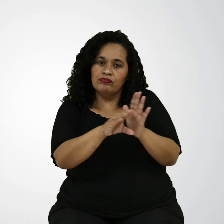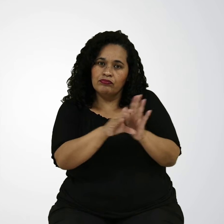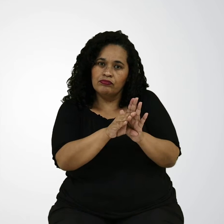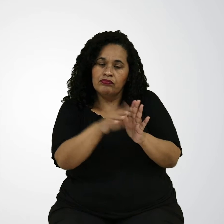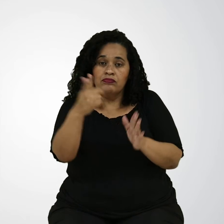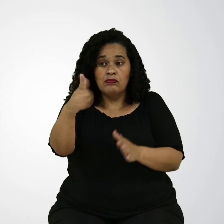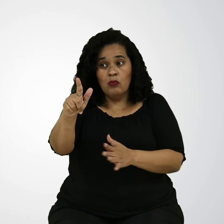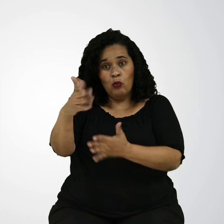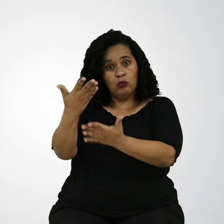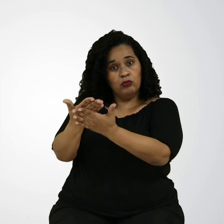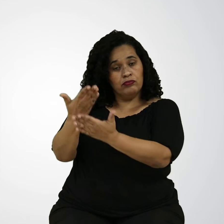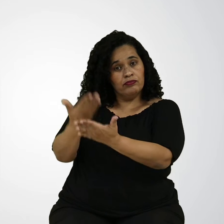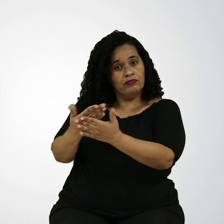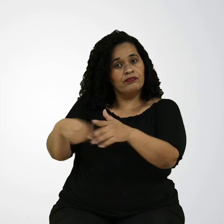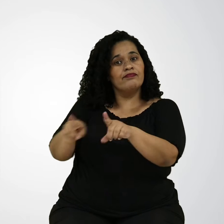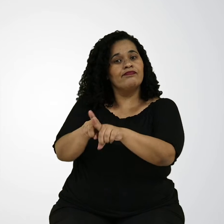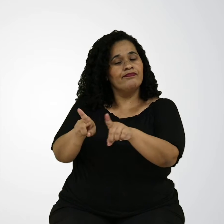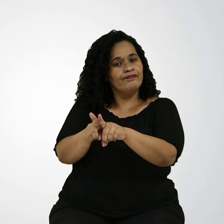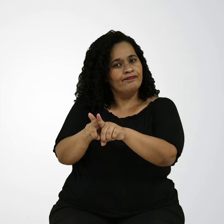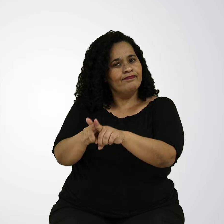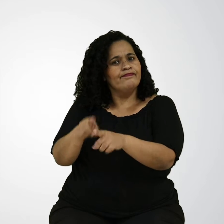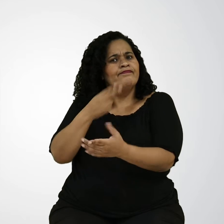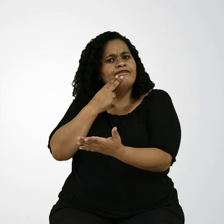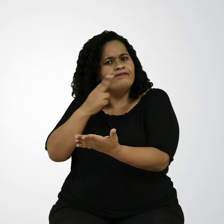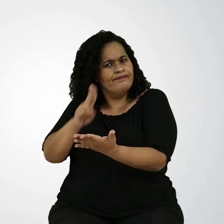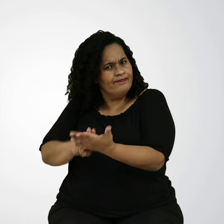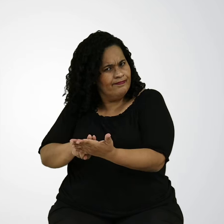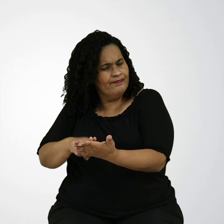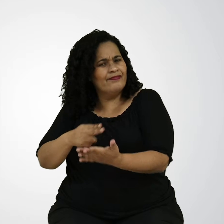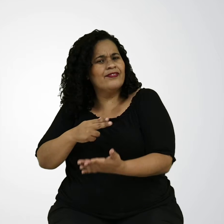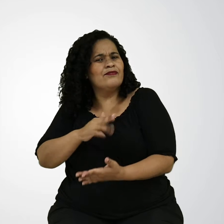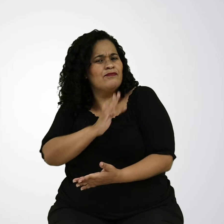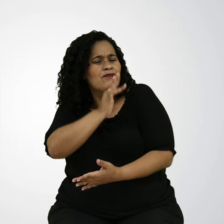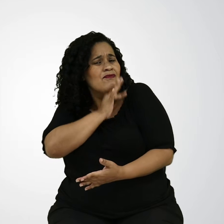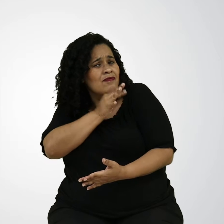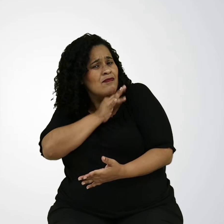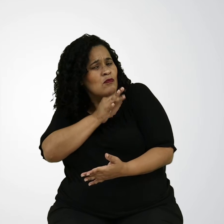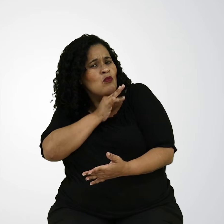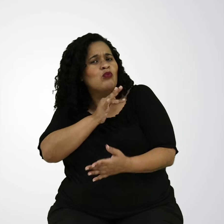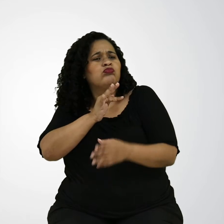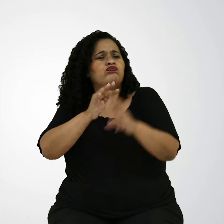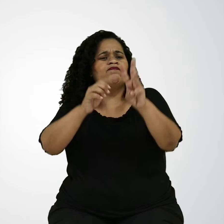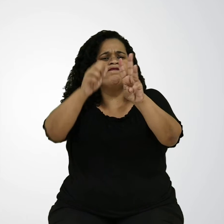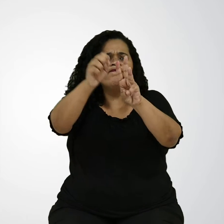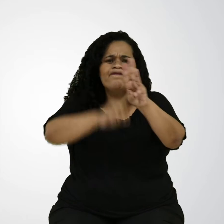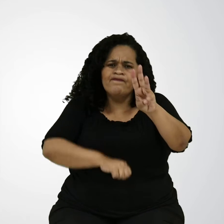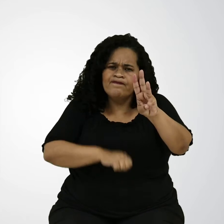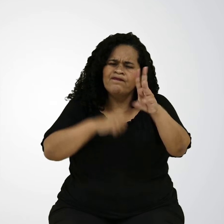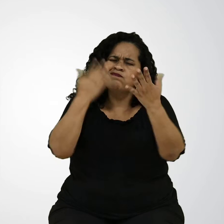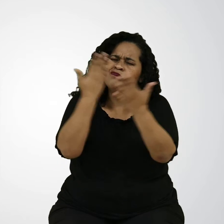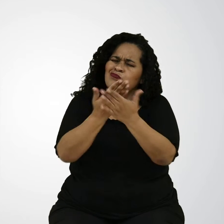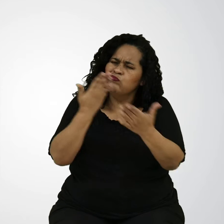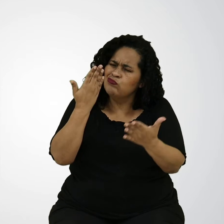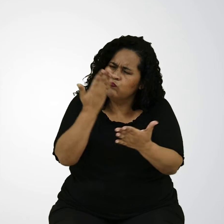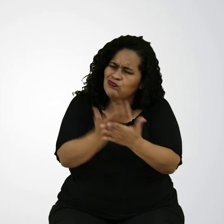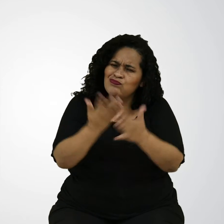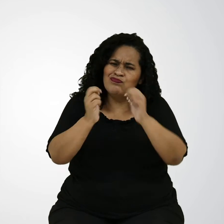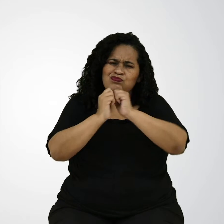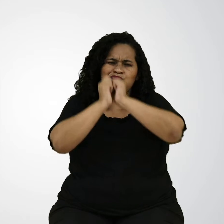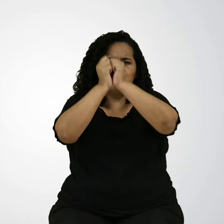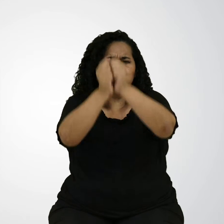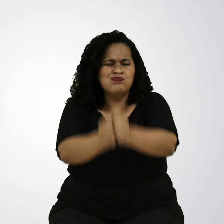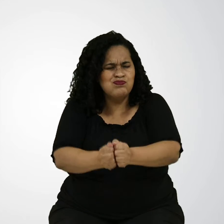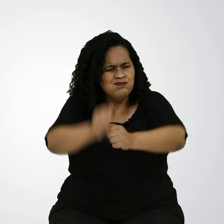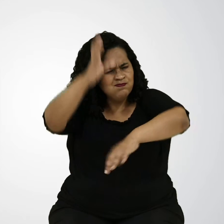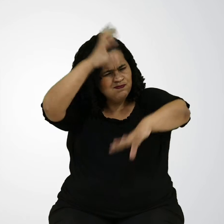lição a carta de Paulo a Filemon. Então viemos aí nesses 3 meses estudando a palavra de Deus juntos